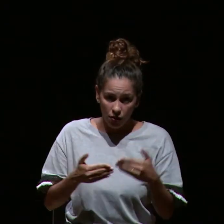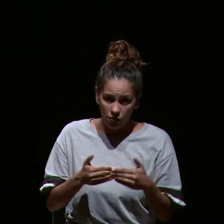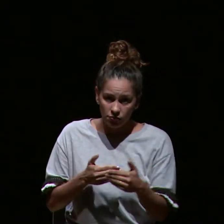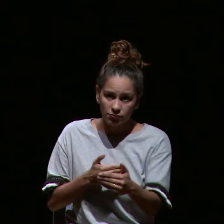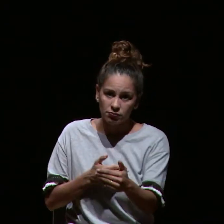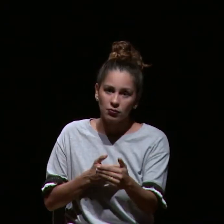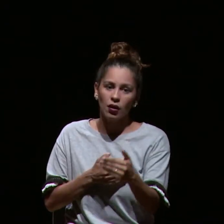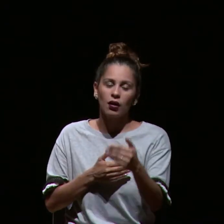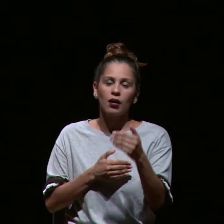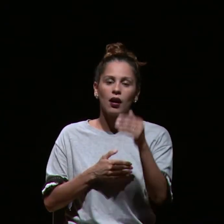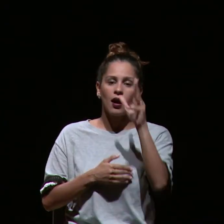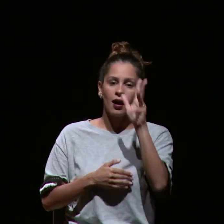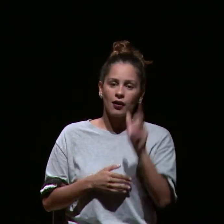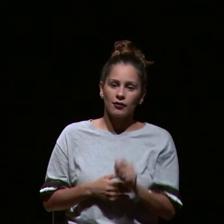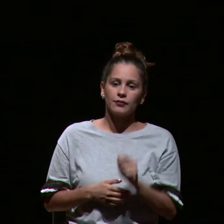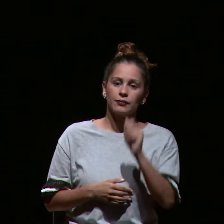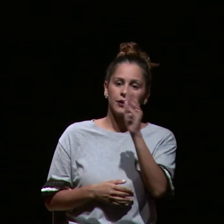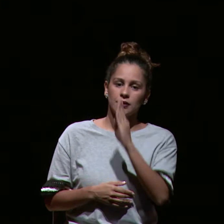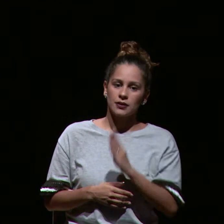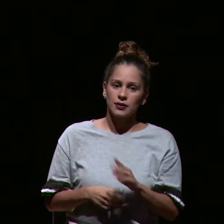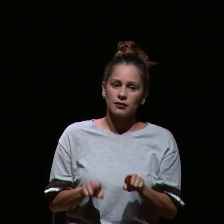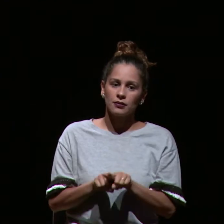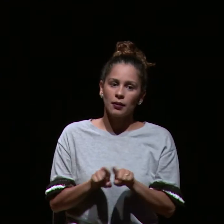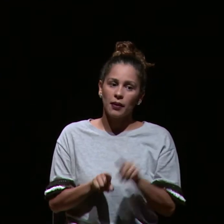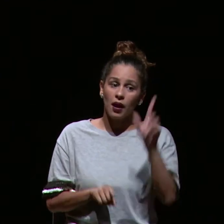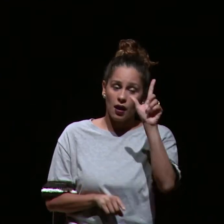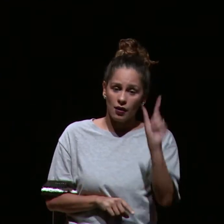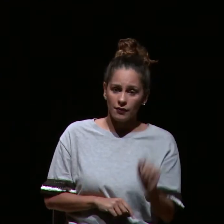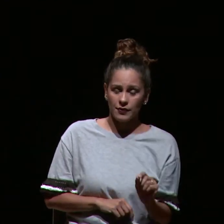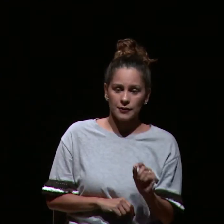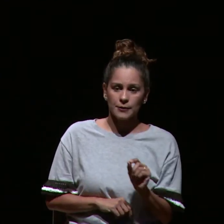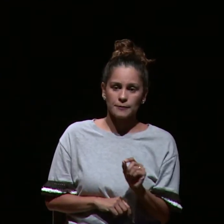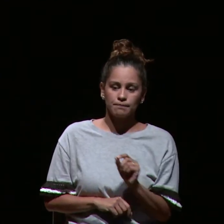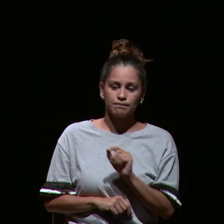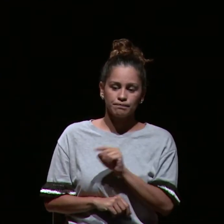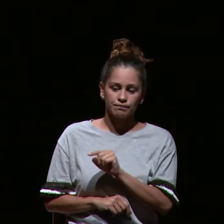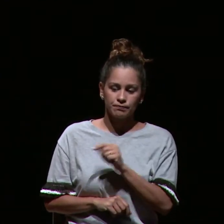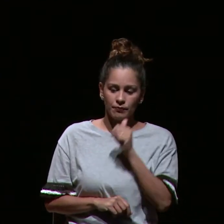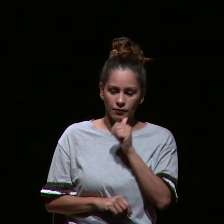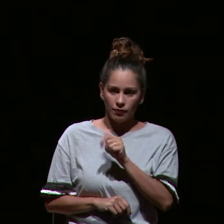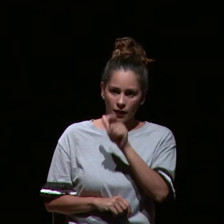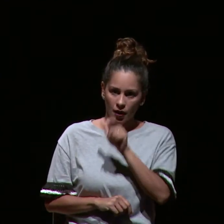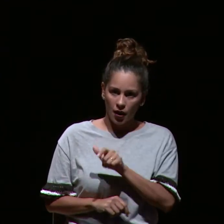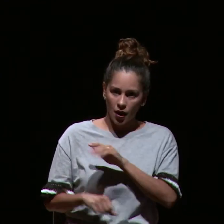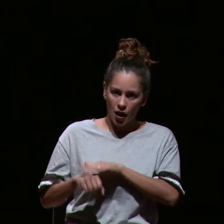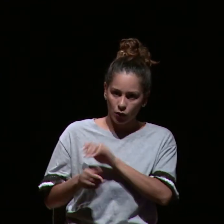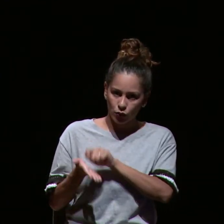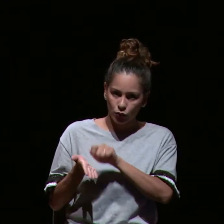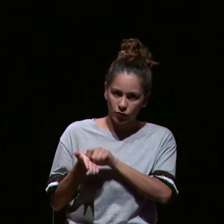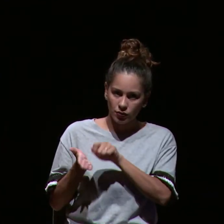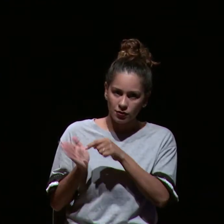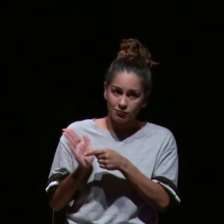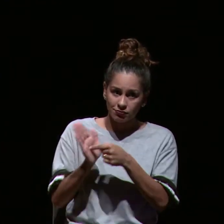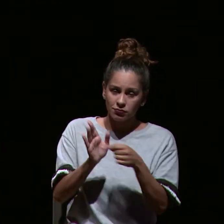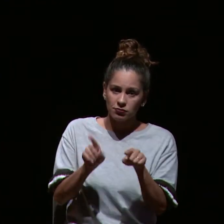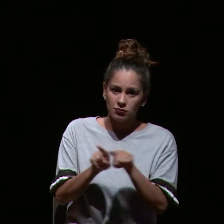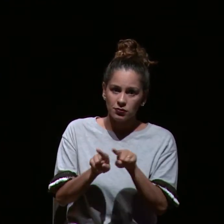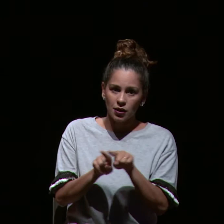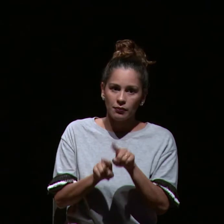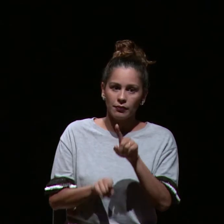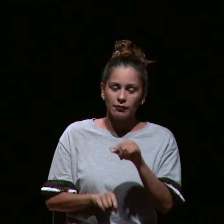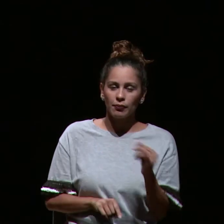cultura afro-brasileira e africana. A autora também destaca a complexa rede de relações sociais quando se dá a inserção de